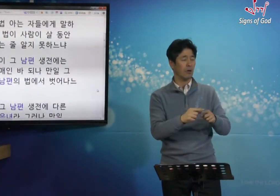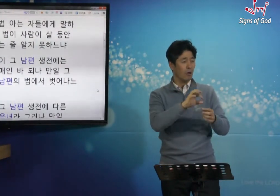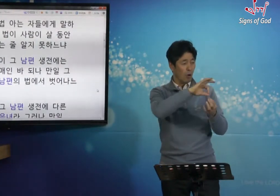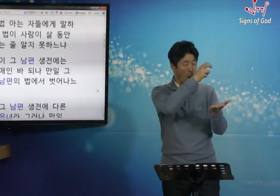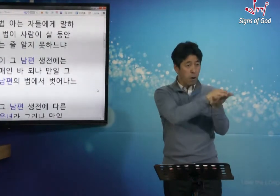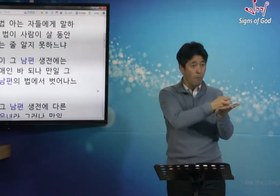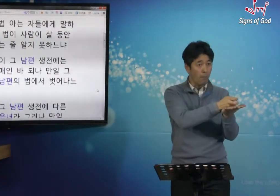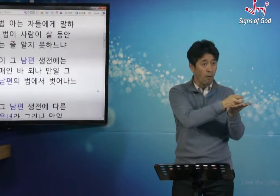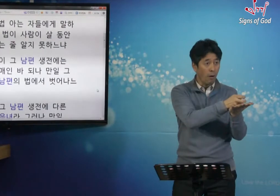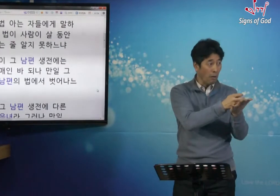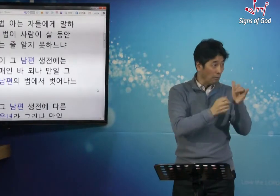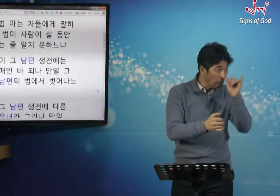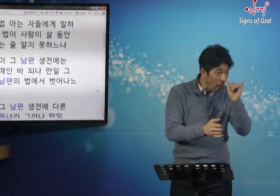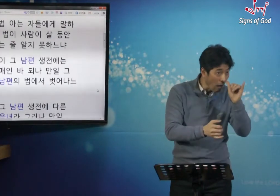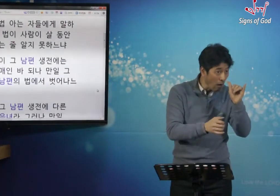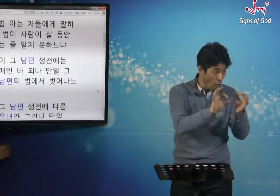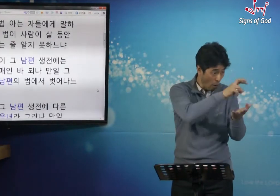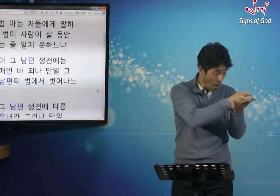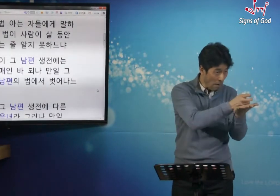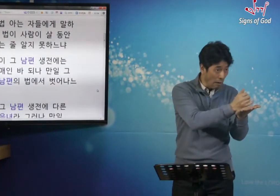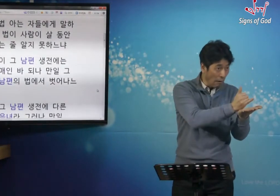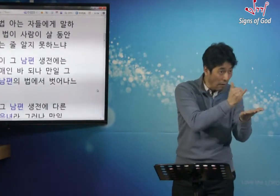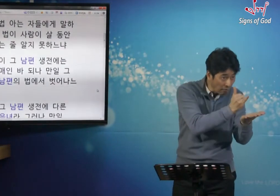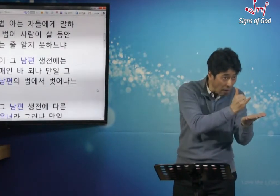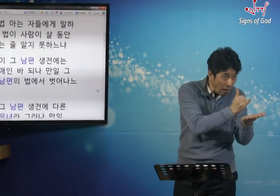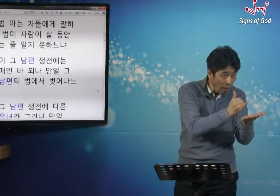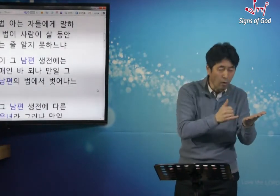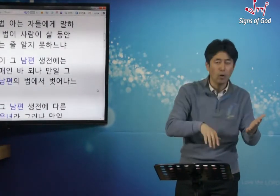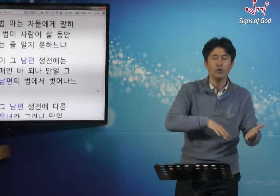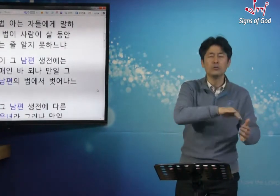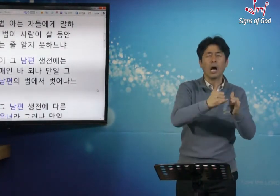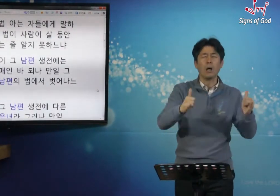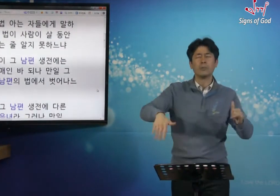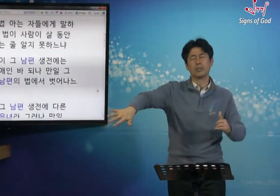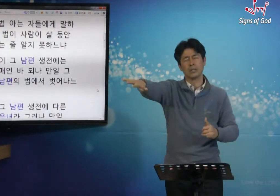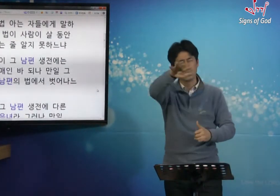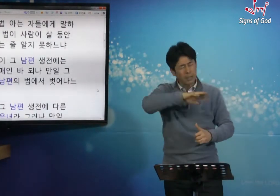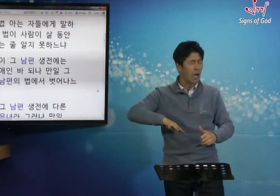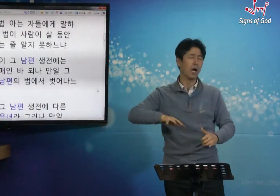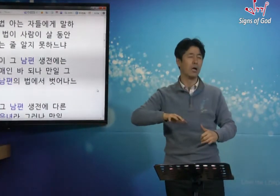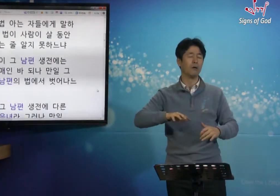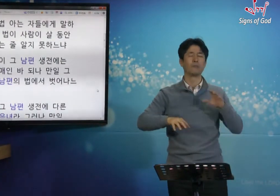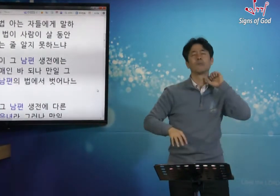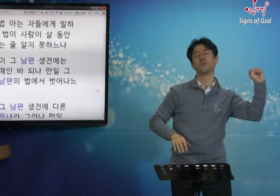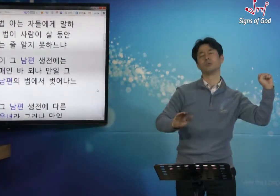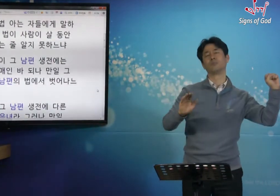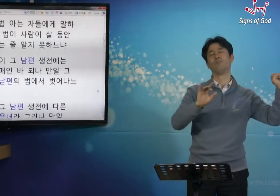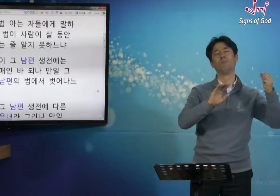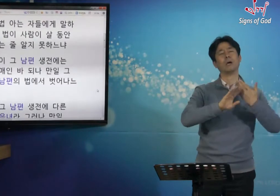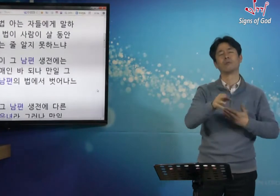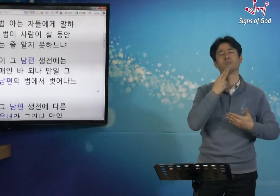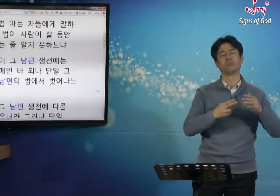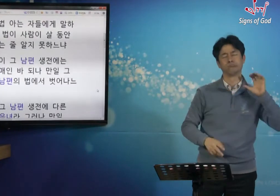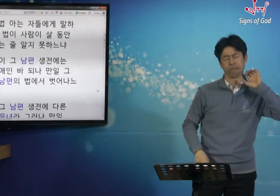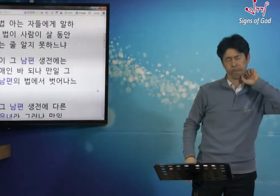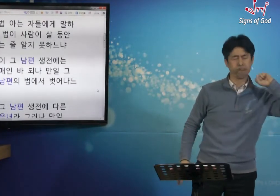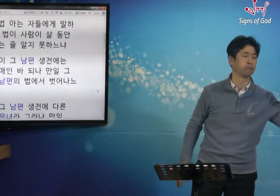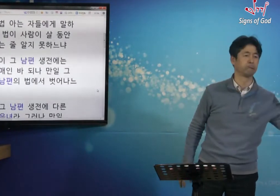율법도 마찬가지입니다. 율법은 그 율법이 있으므로 모든 사람이 그 율법에 매일